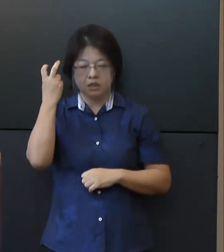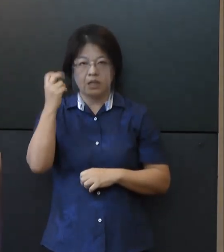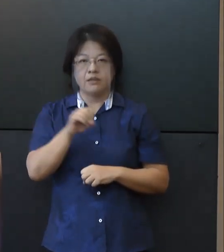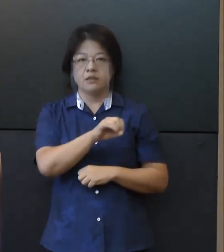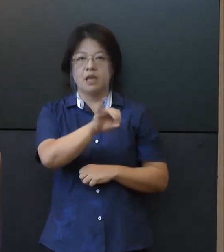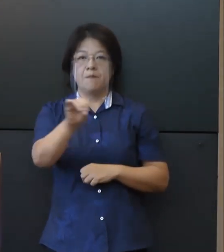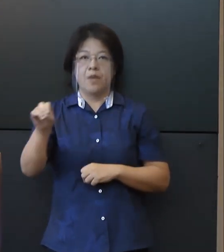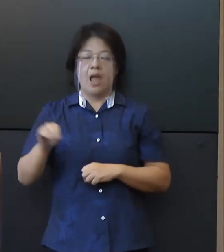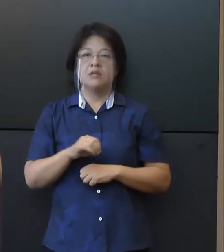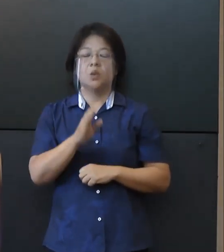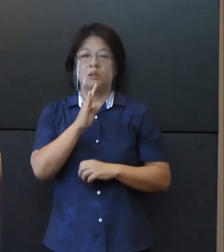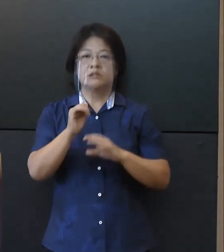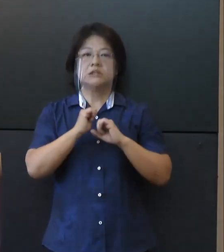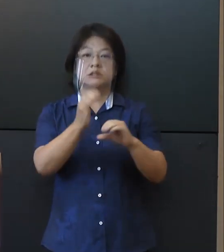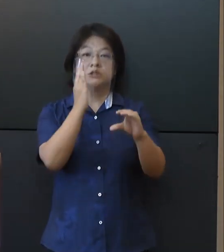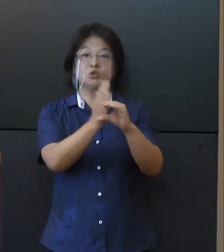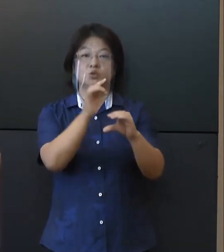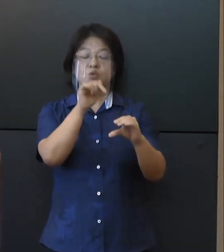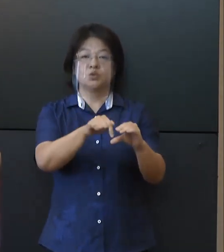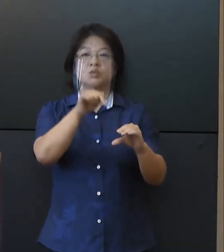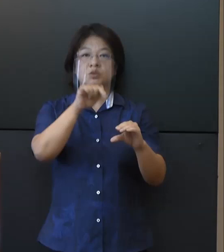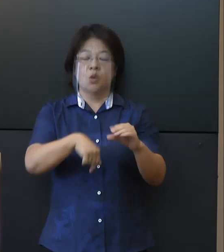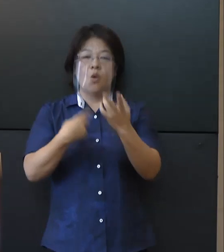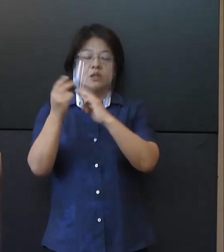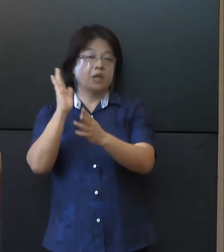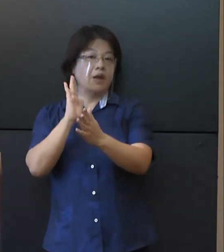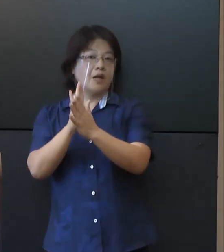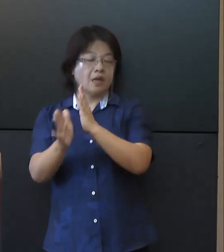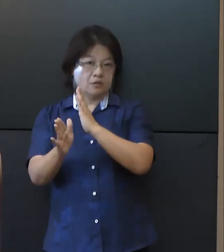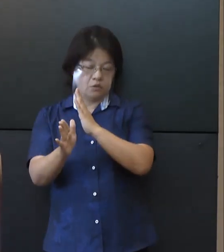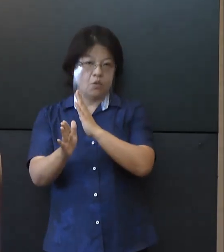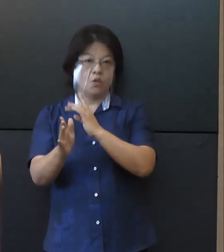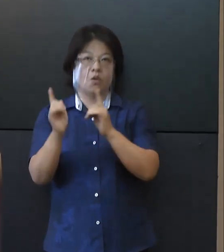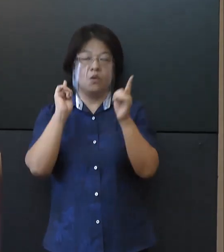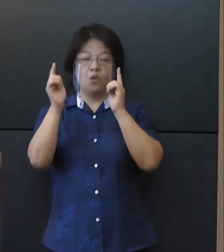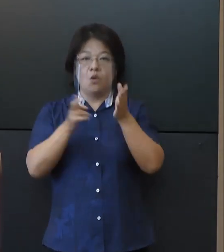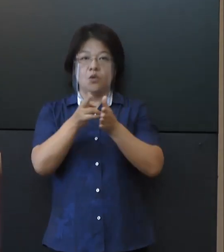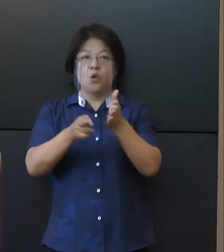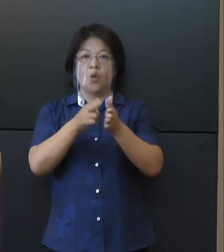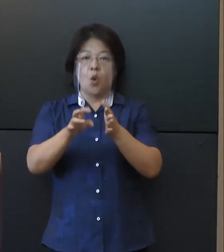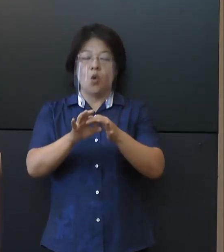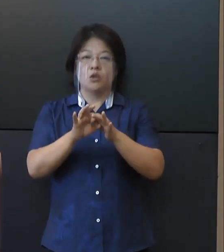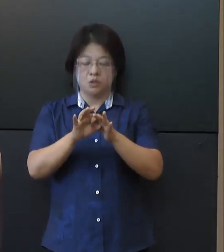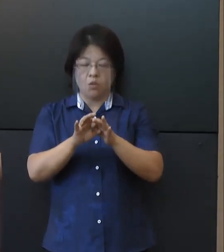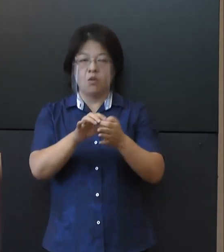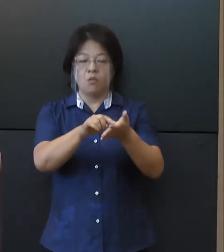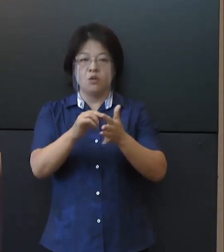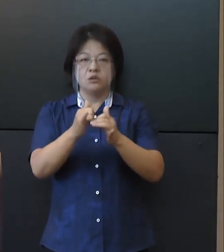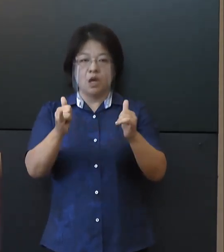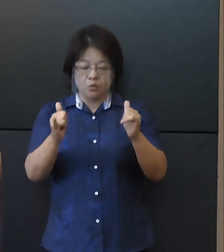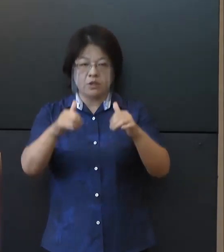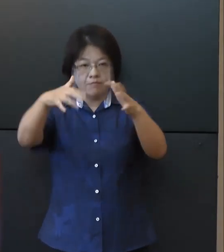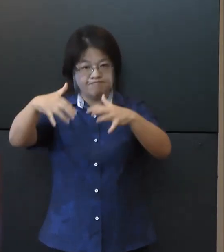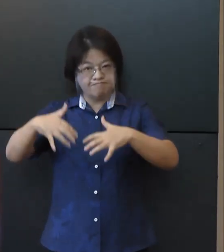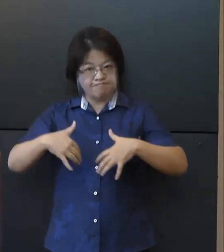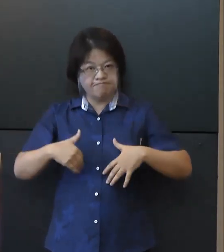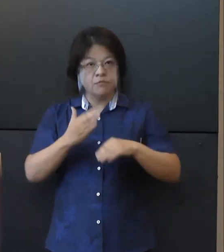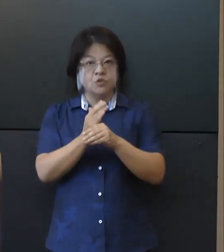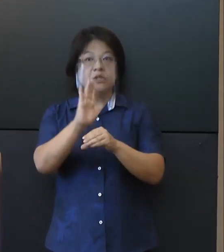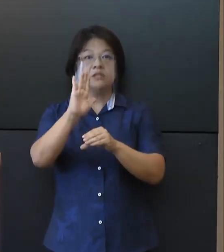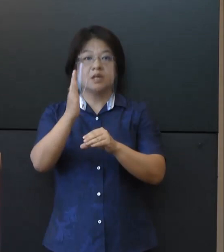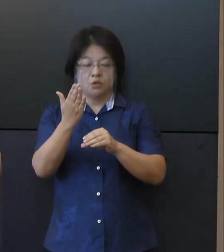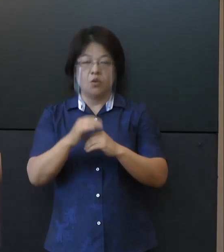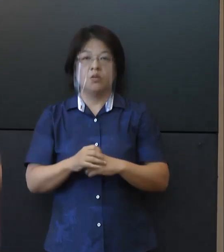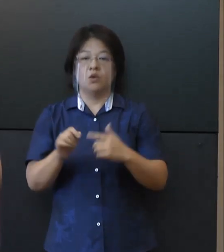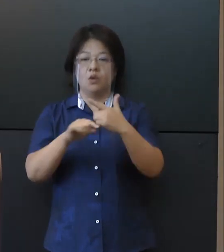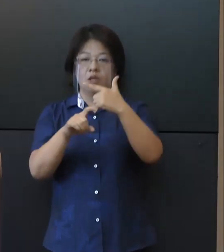施し、県内旅行の需要の喚起に取り組んでまいりましたが、6月19日からの渡航